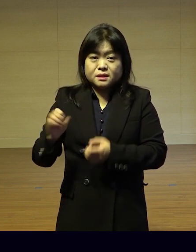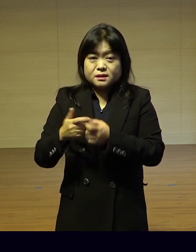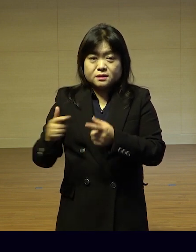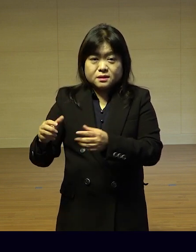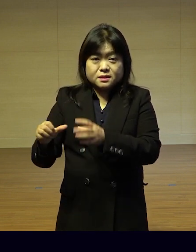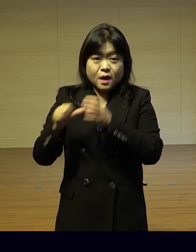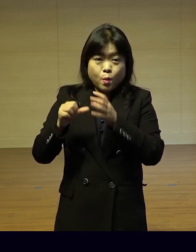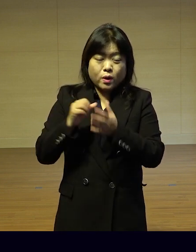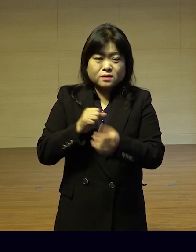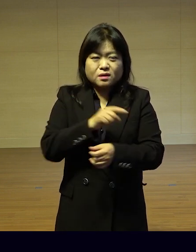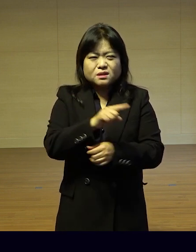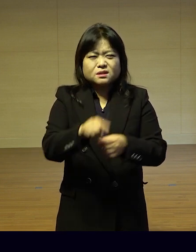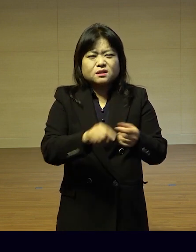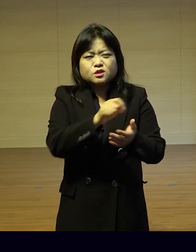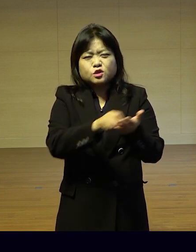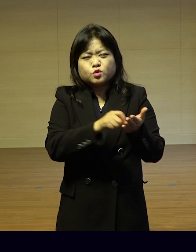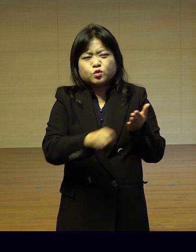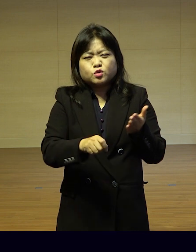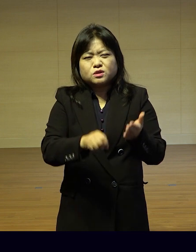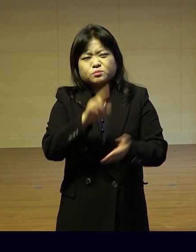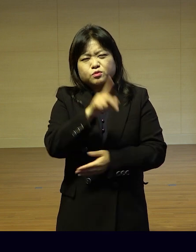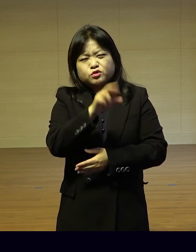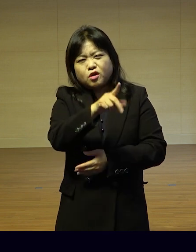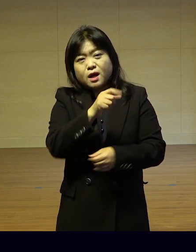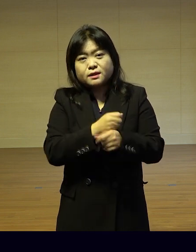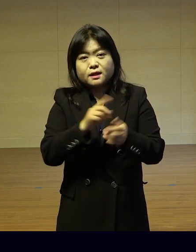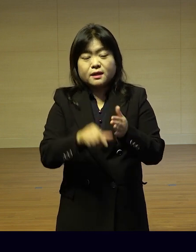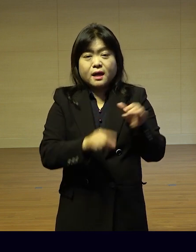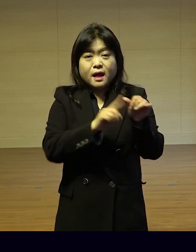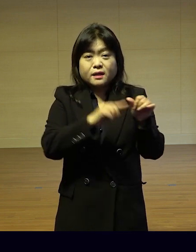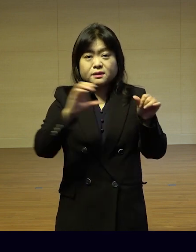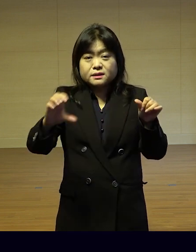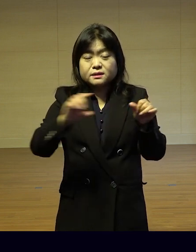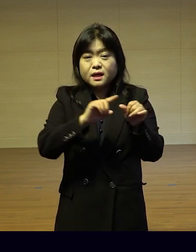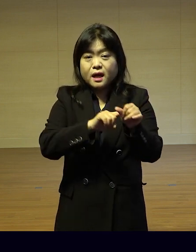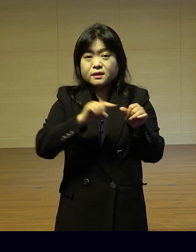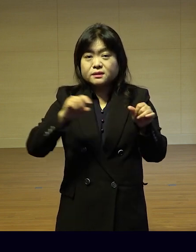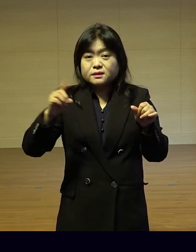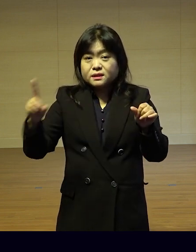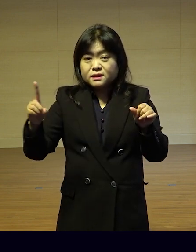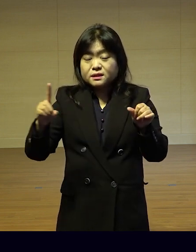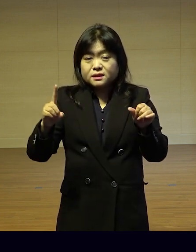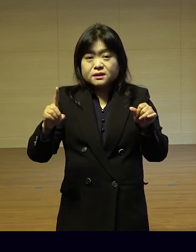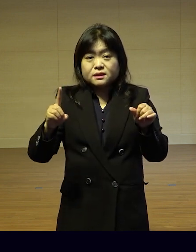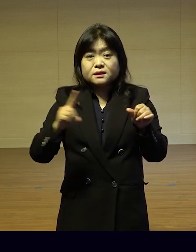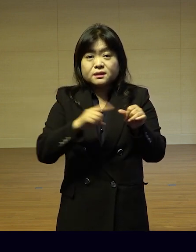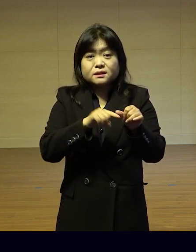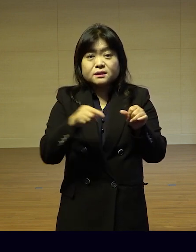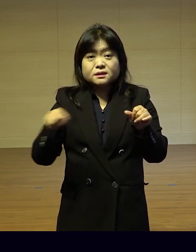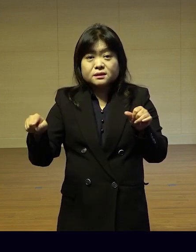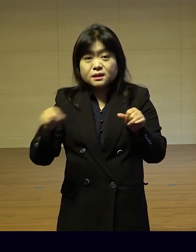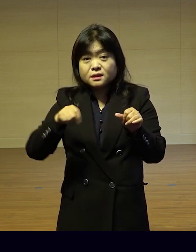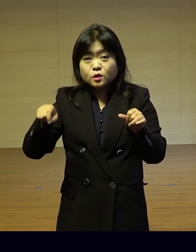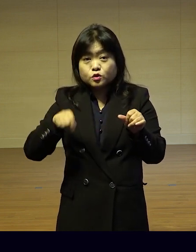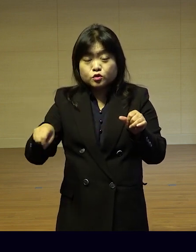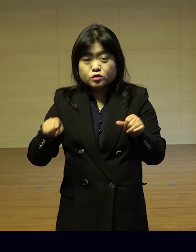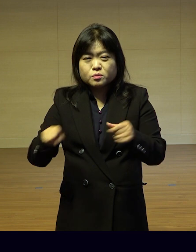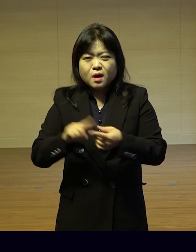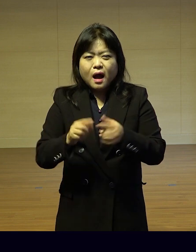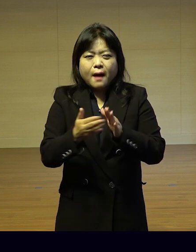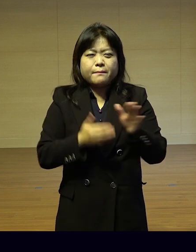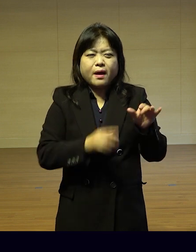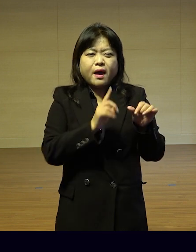진술을 부정할 경우 이 진술들, 즉 A는 C, A는 D 등등의 진술은 단지